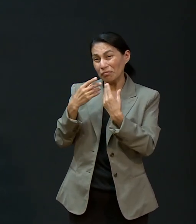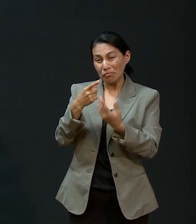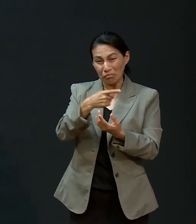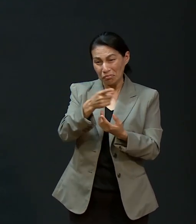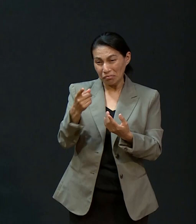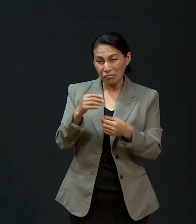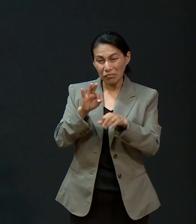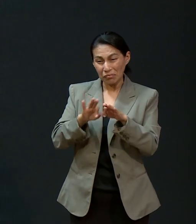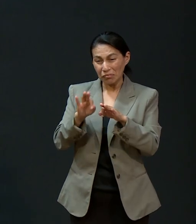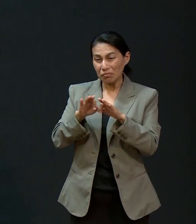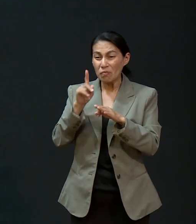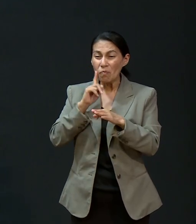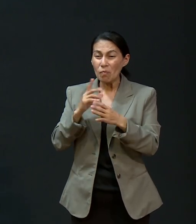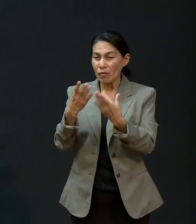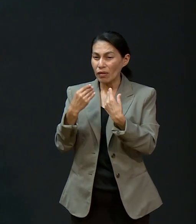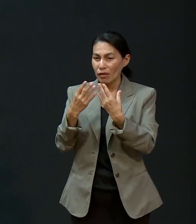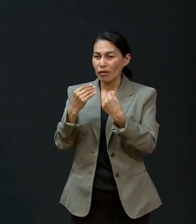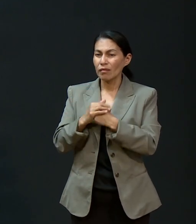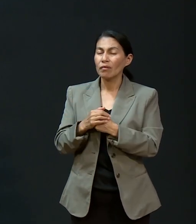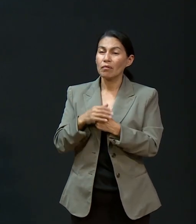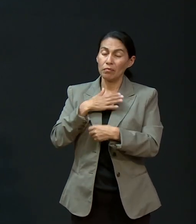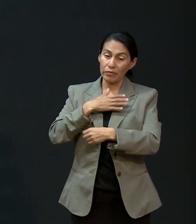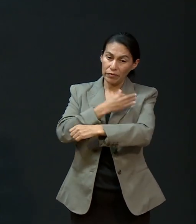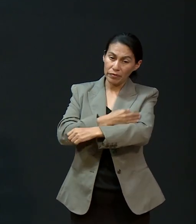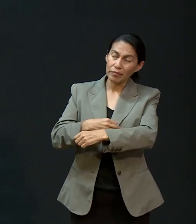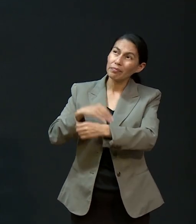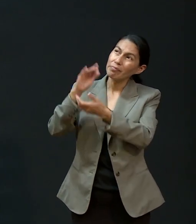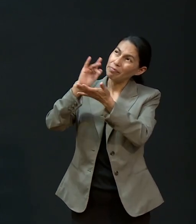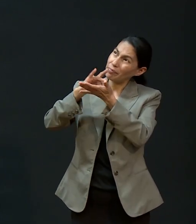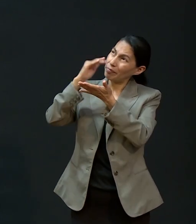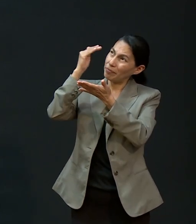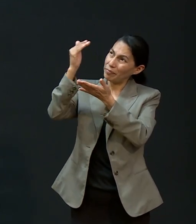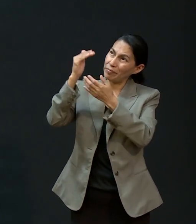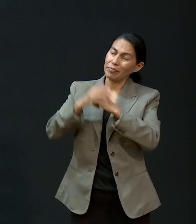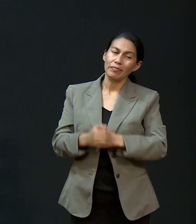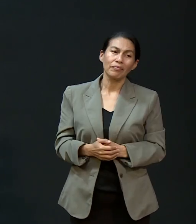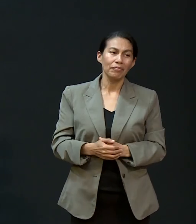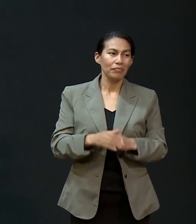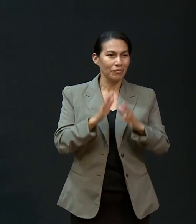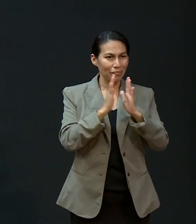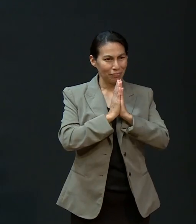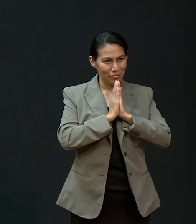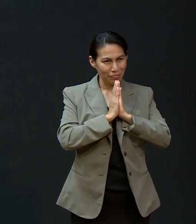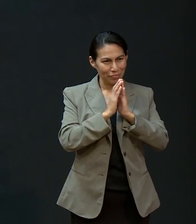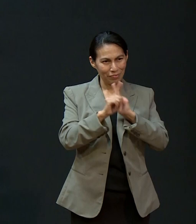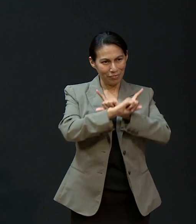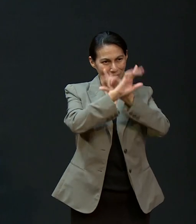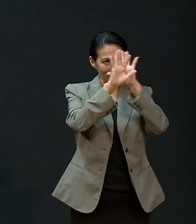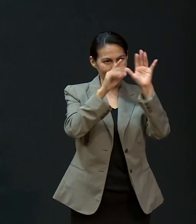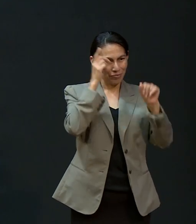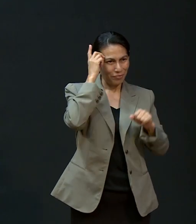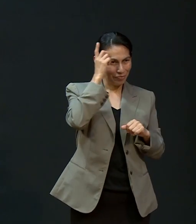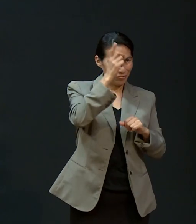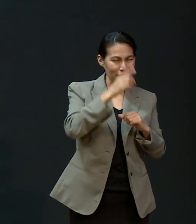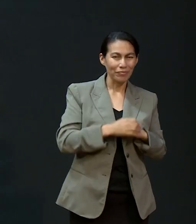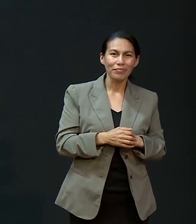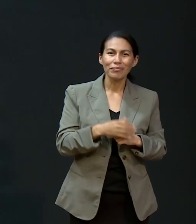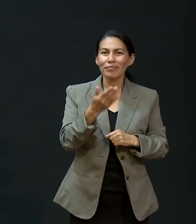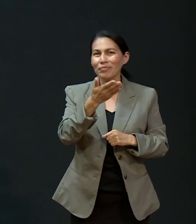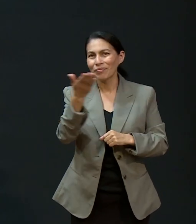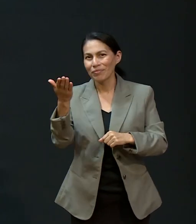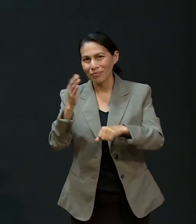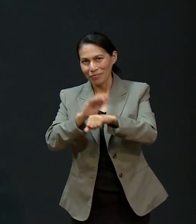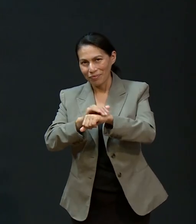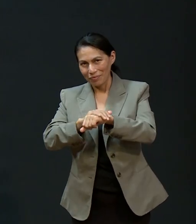que nos enseñó y claramente agradecida con Jesús por la familia que me tocó. Amén. Gloria a Dios. Queridos,